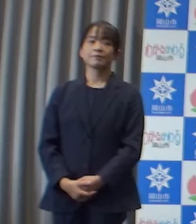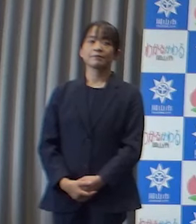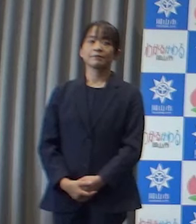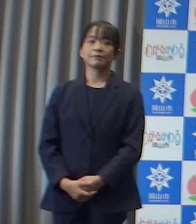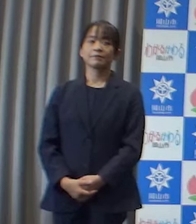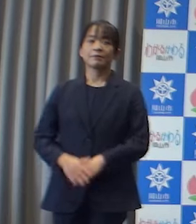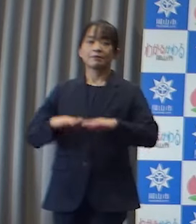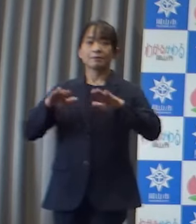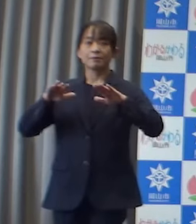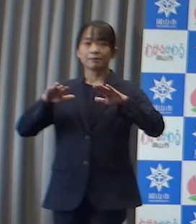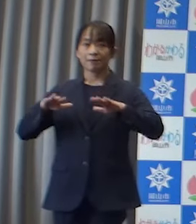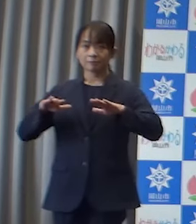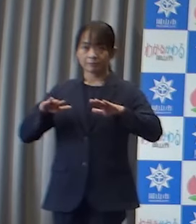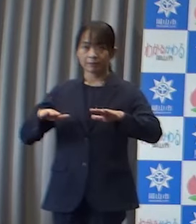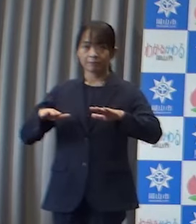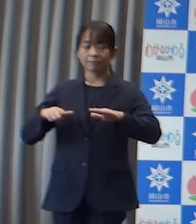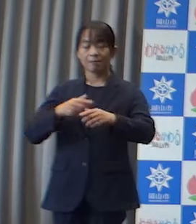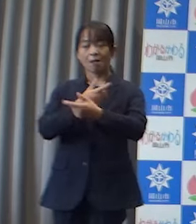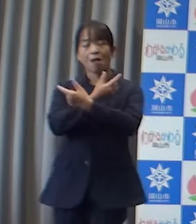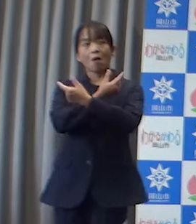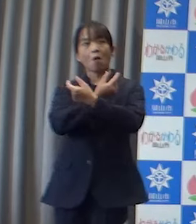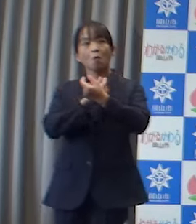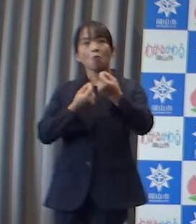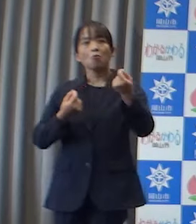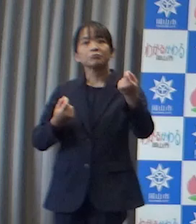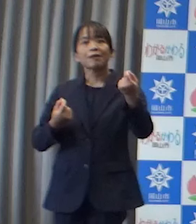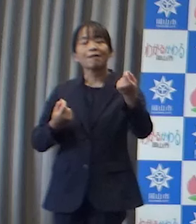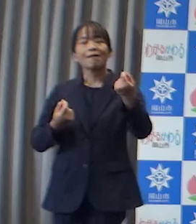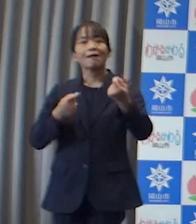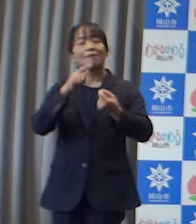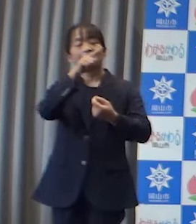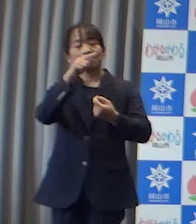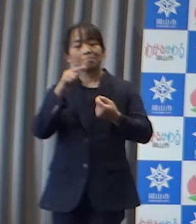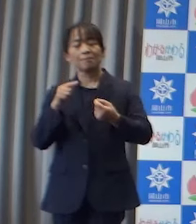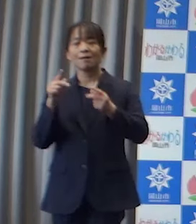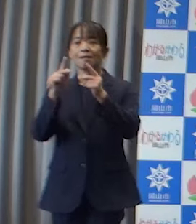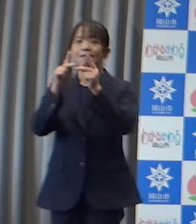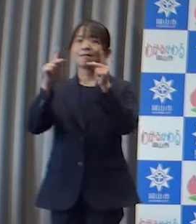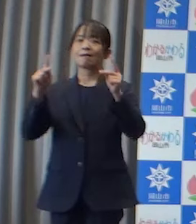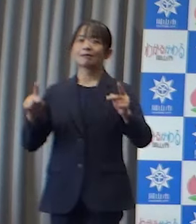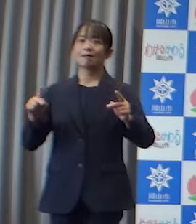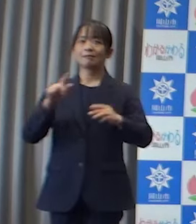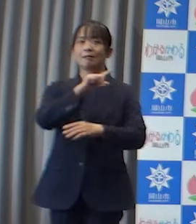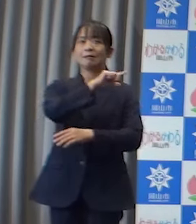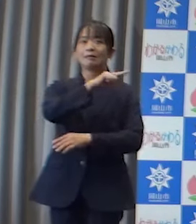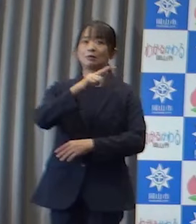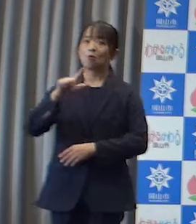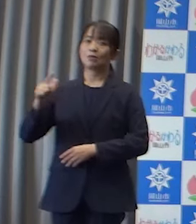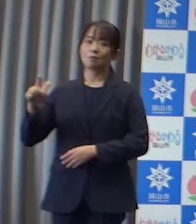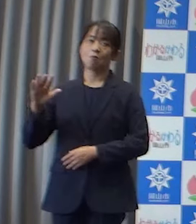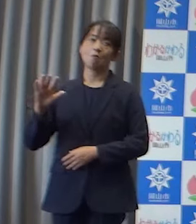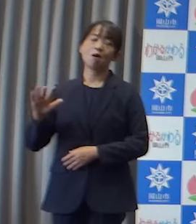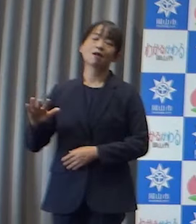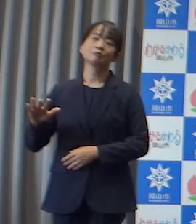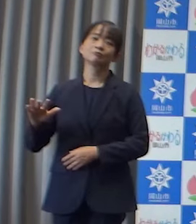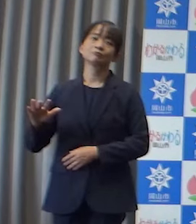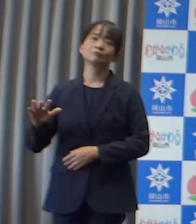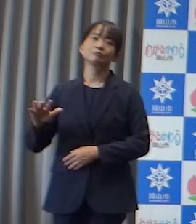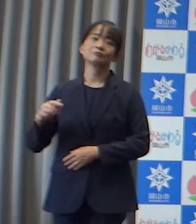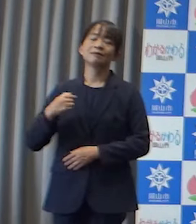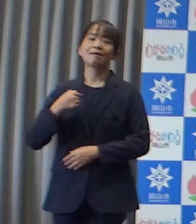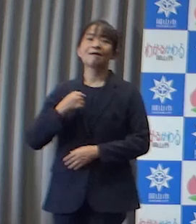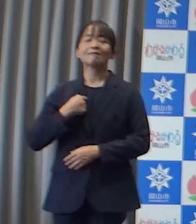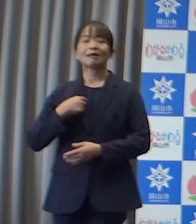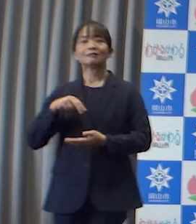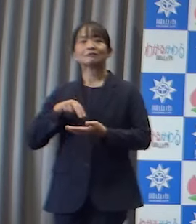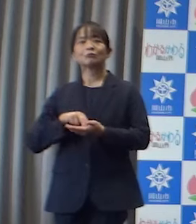いが持っているさまざまな課題の中で、私は早く調整していかなきゃならない